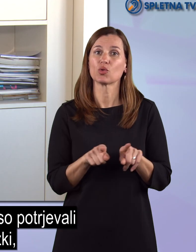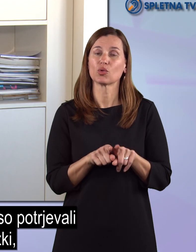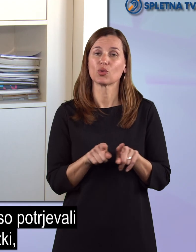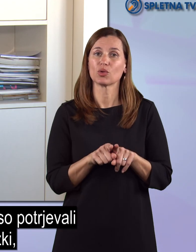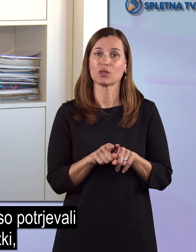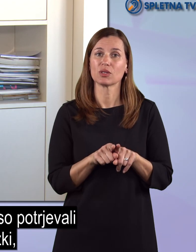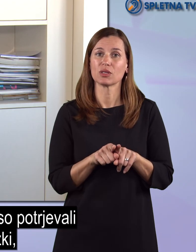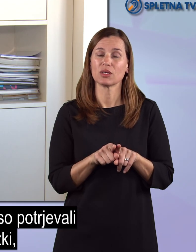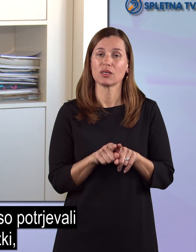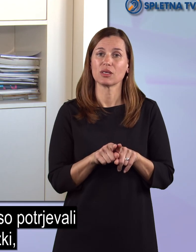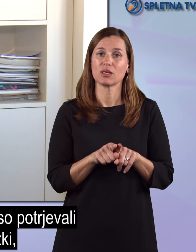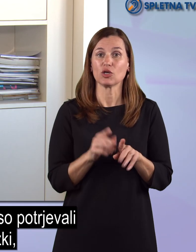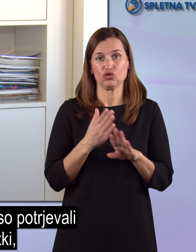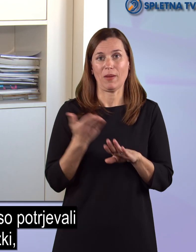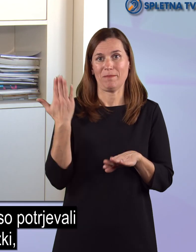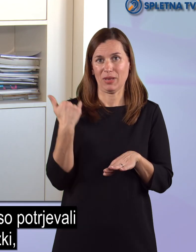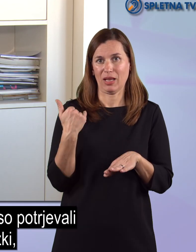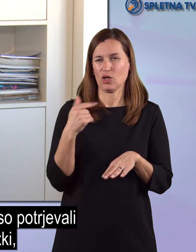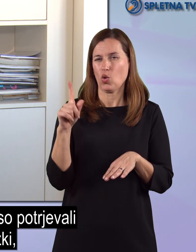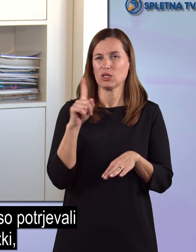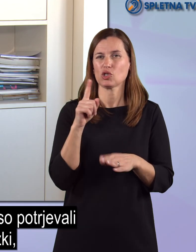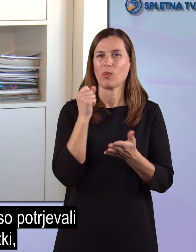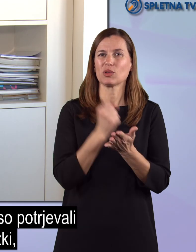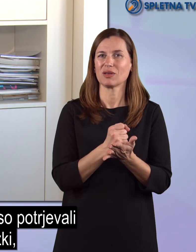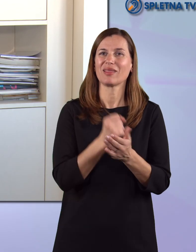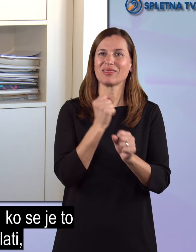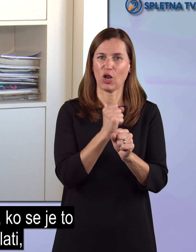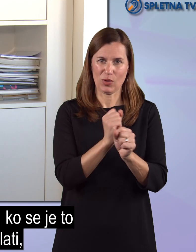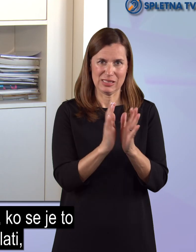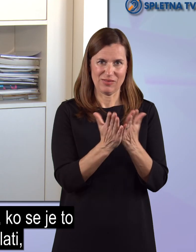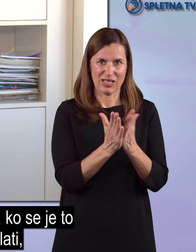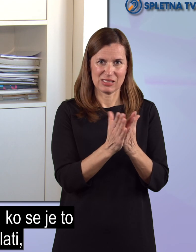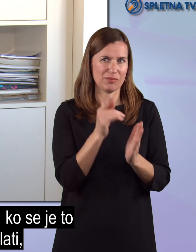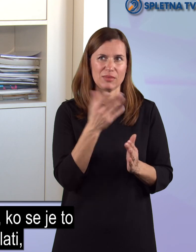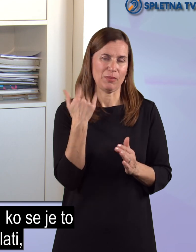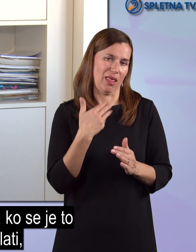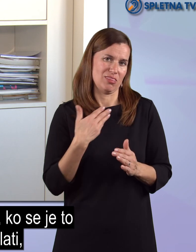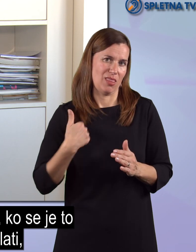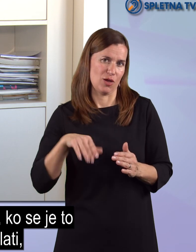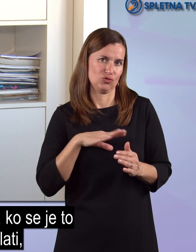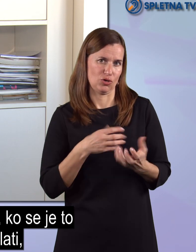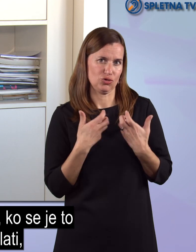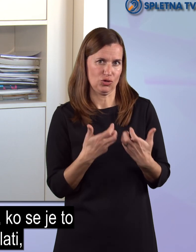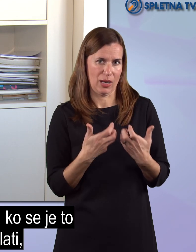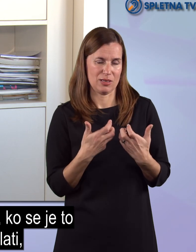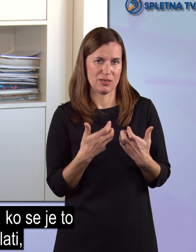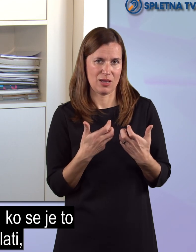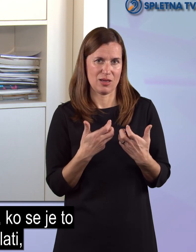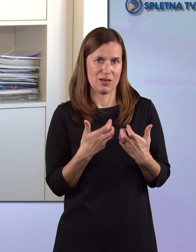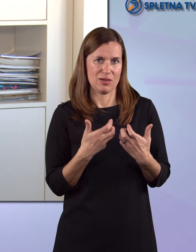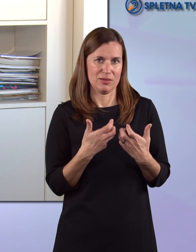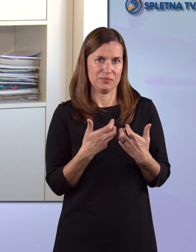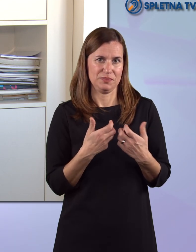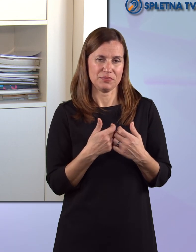Tudi že prej, ko se niso potrjevali delovni zvezki, kar ni bila naša želja, takrat, ko se je to prenehalo